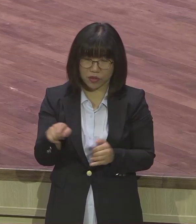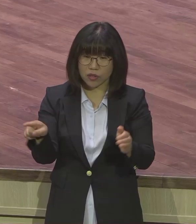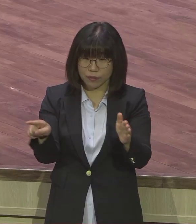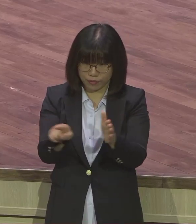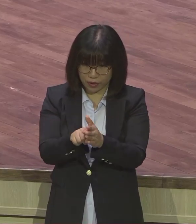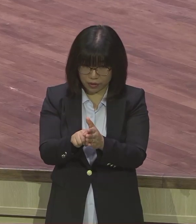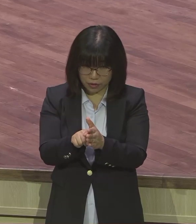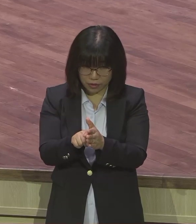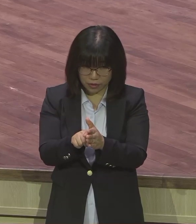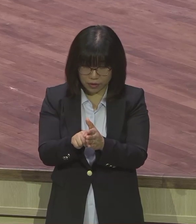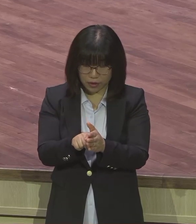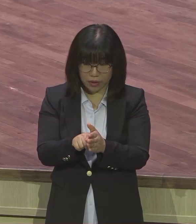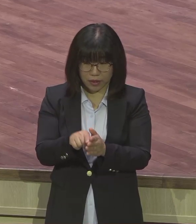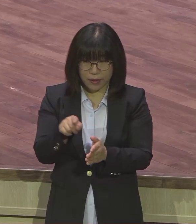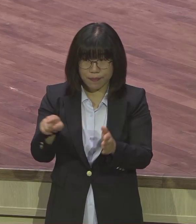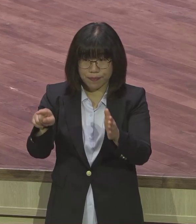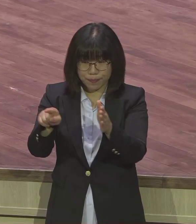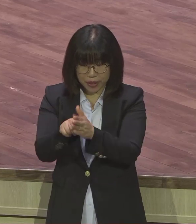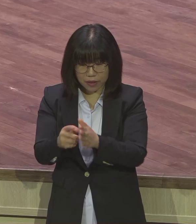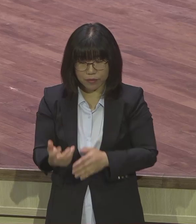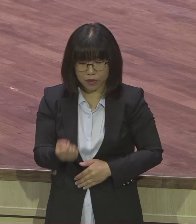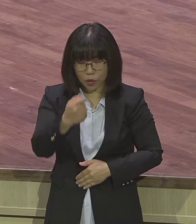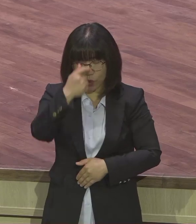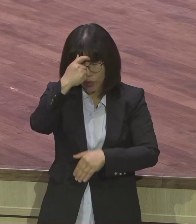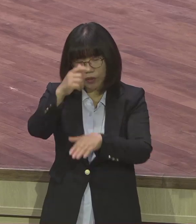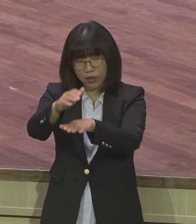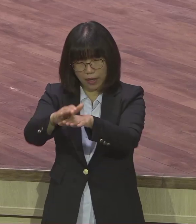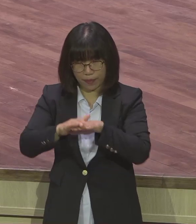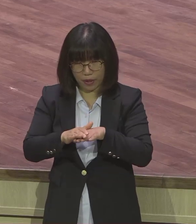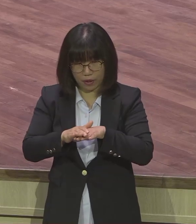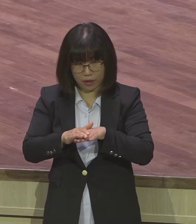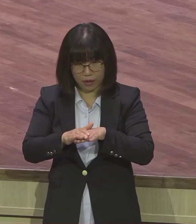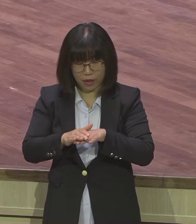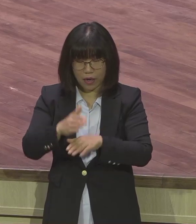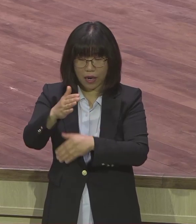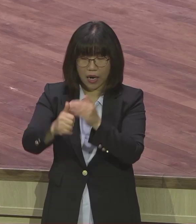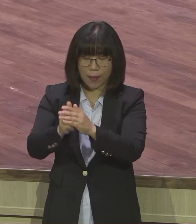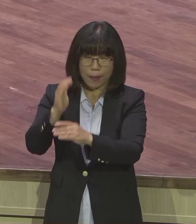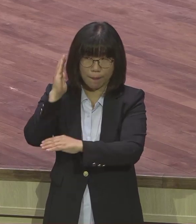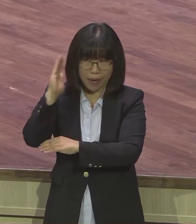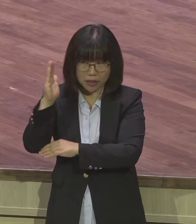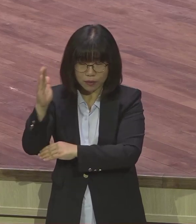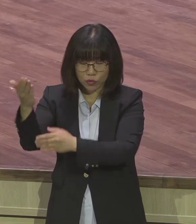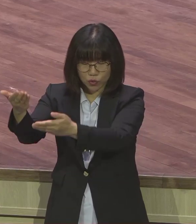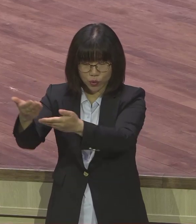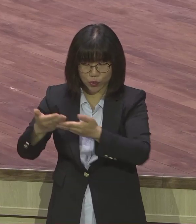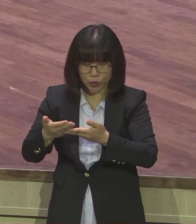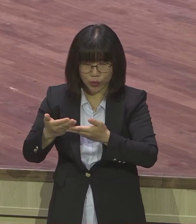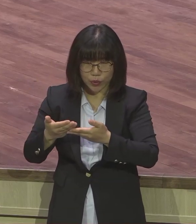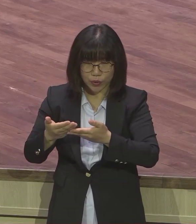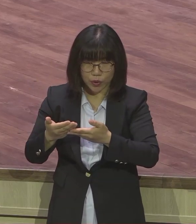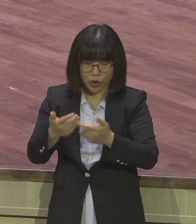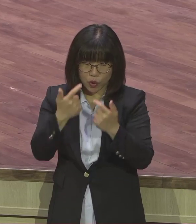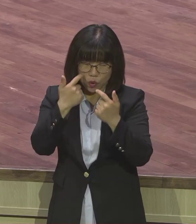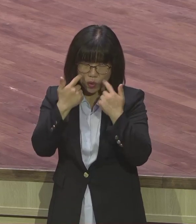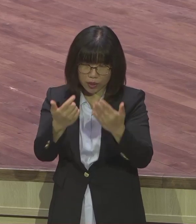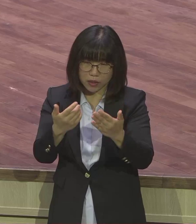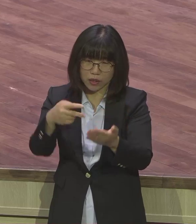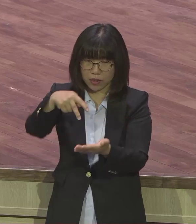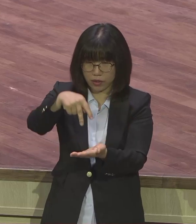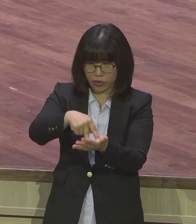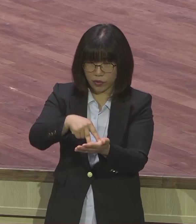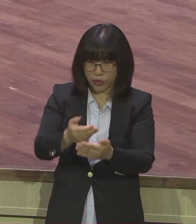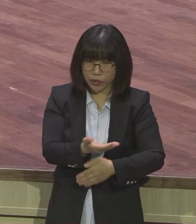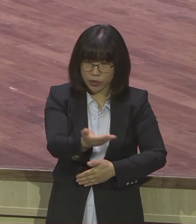그 그래서 예배 드리는 겁니다. 믿음을 확고하게 해주려고. 말씀을 주시는 겁니다. 말씀 잡고 확고하게 서라고. 흔들리지